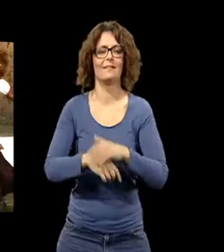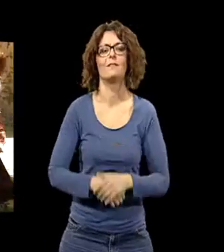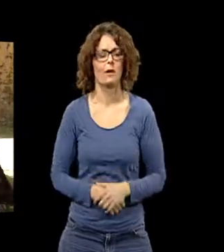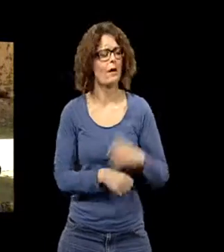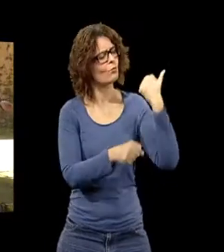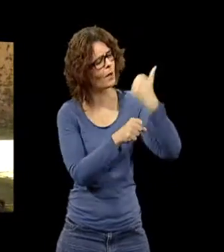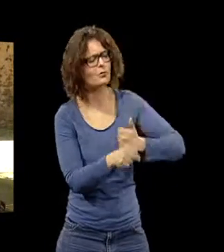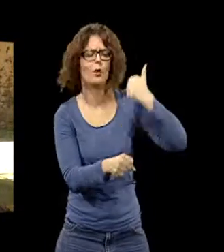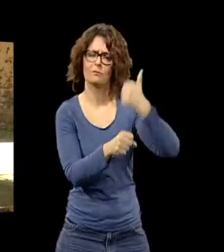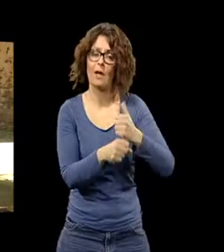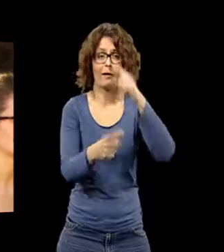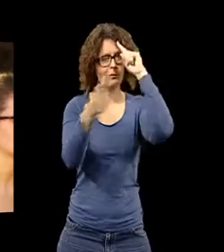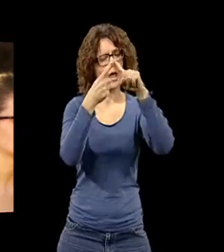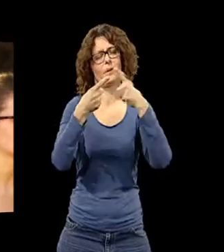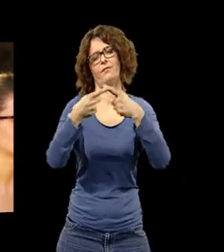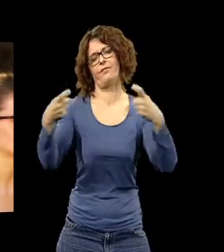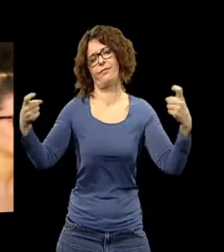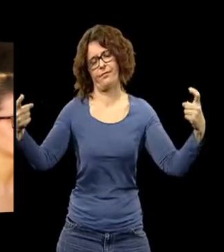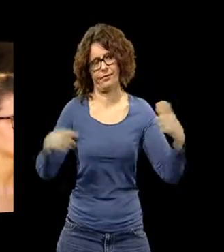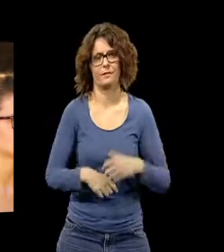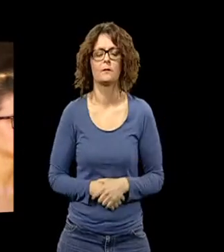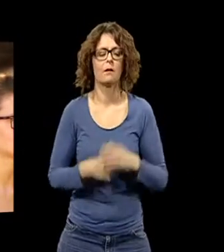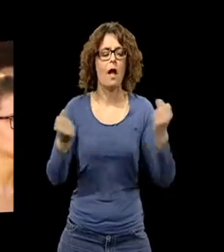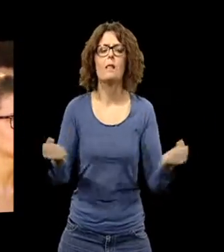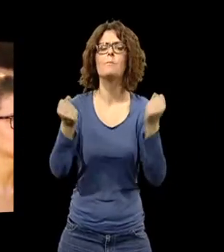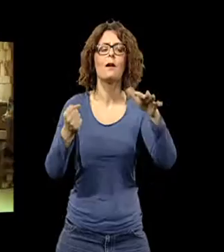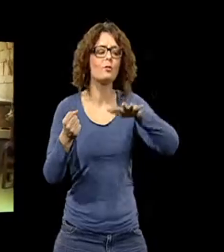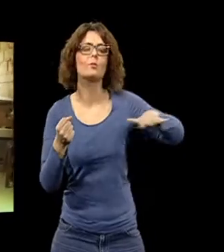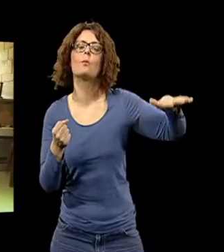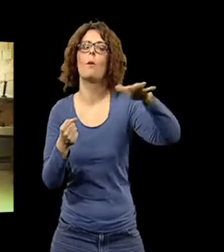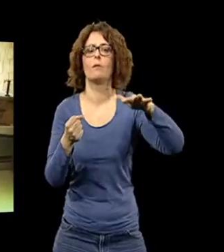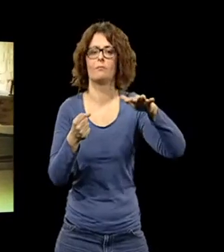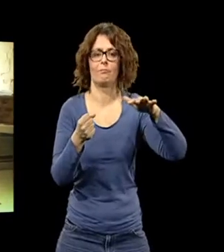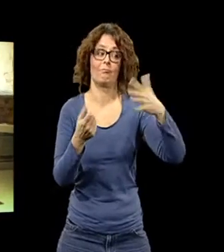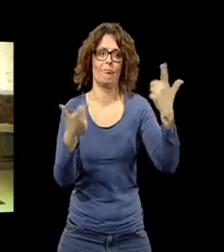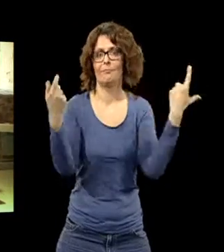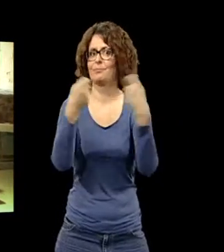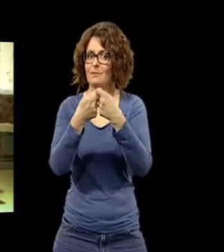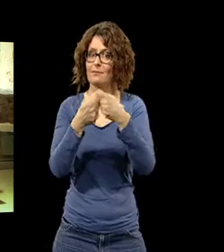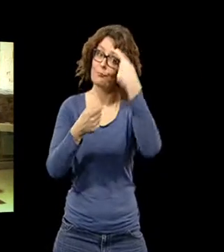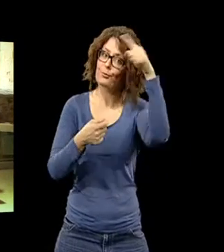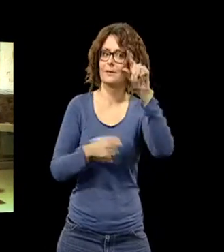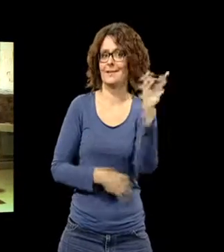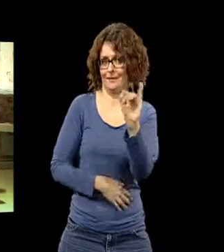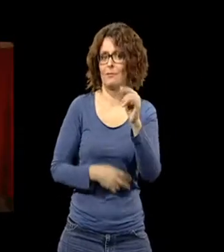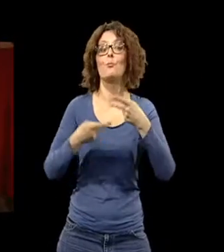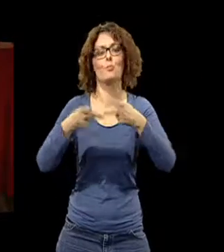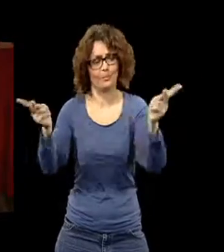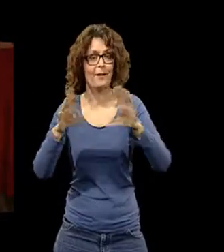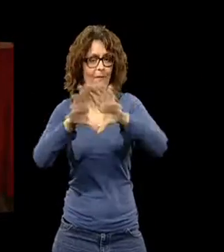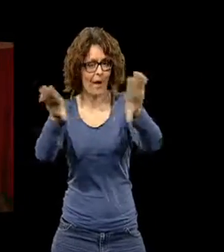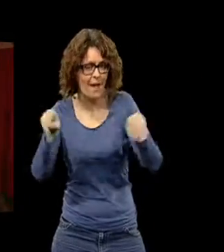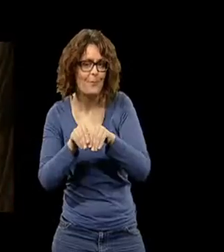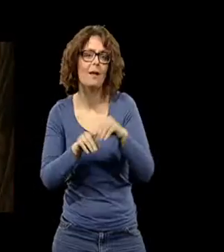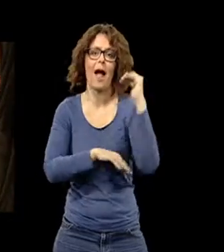avec plusieurs comédiens dans le château où on aborde tous les ans des thématiques différentes. Toutes ces animations sont faites pour un public très familial, adultes